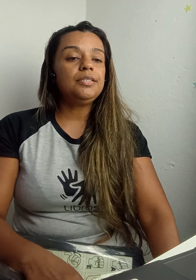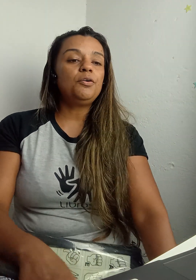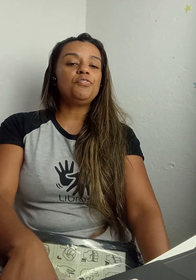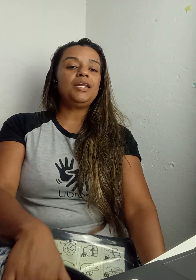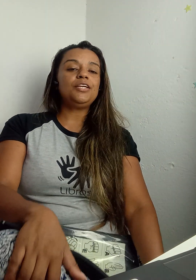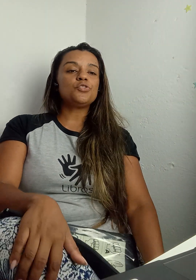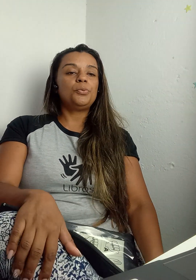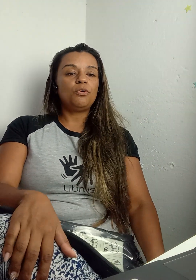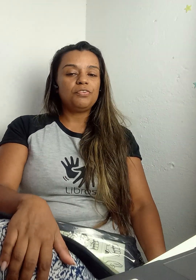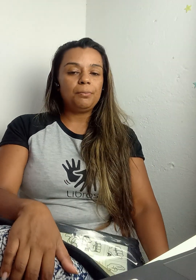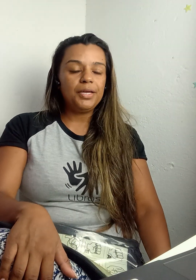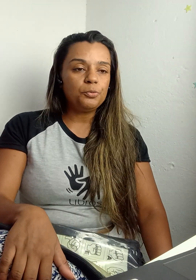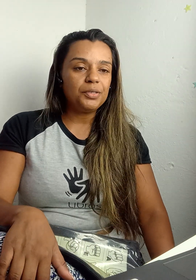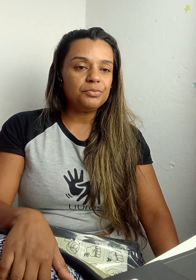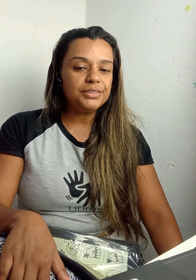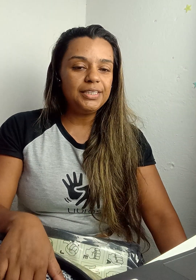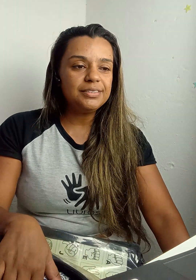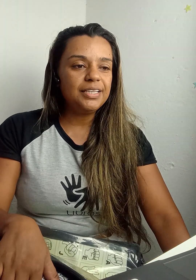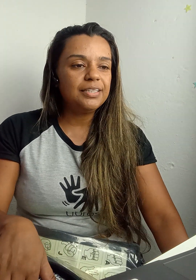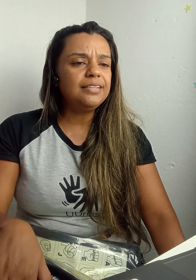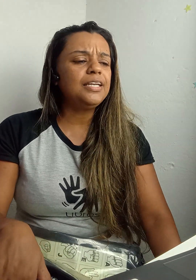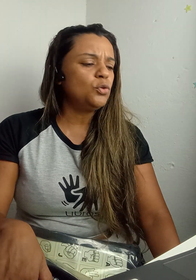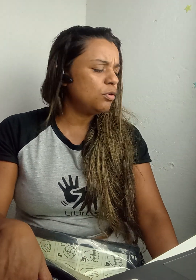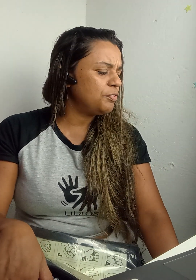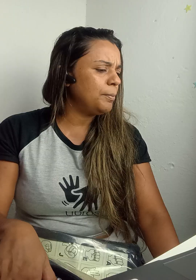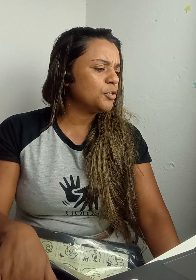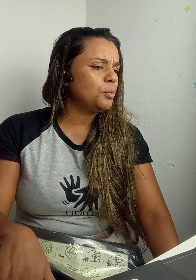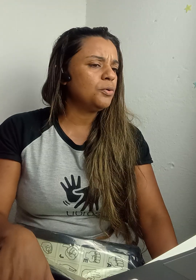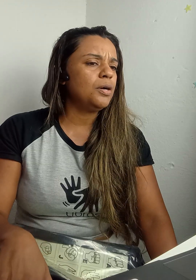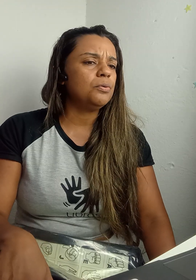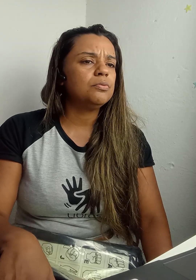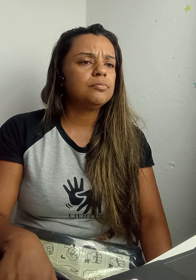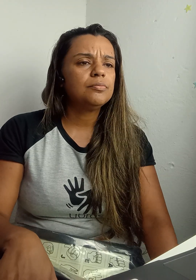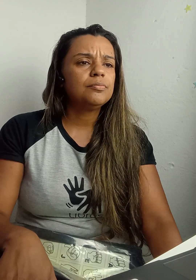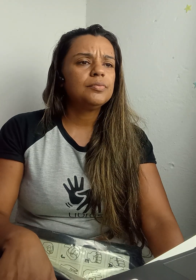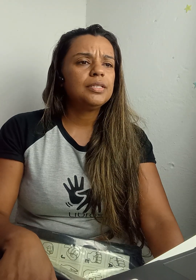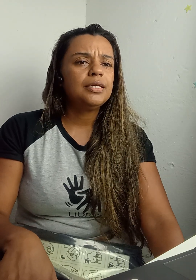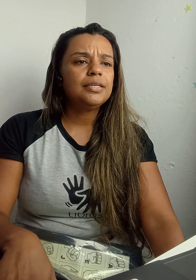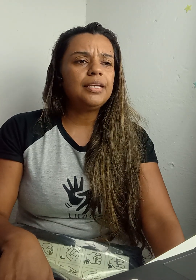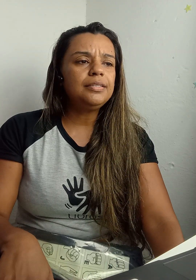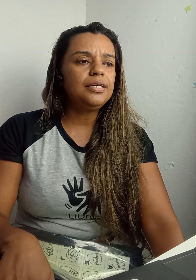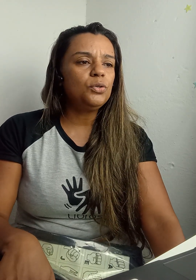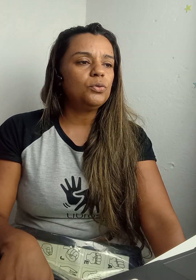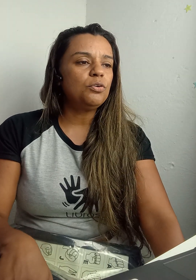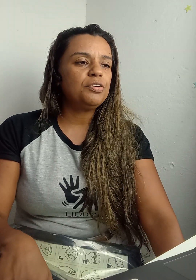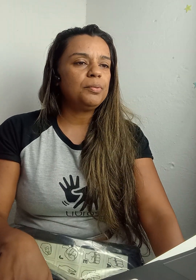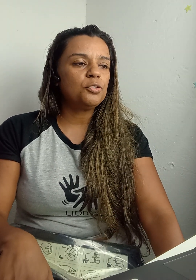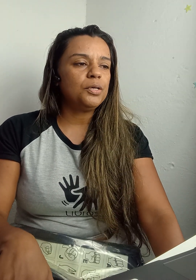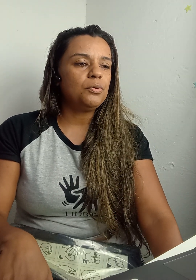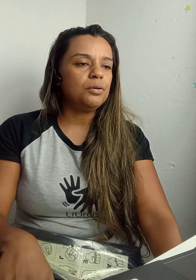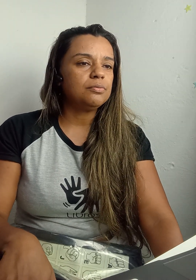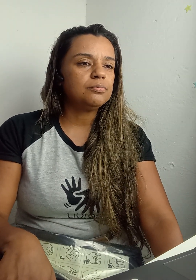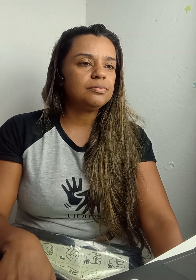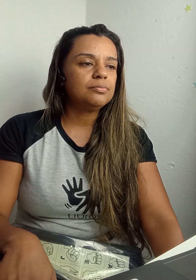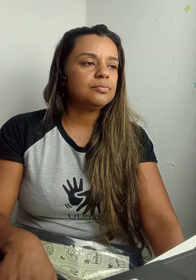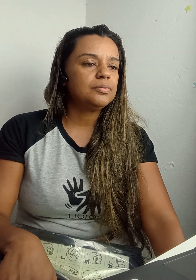Então eu falei sobre o alfabeto para vocês, né? Quem treinou o alfabeto manual? Quem treinou o alfabeto manual?